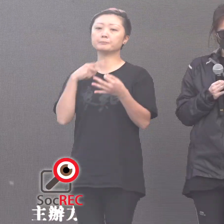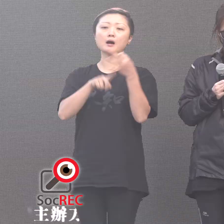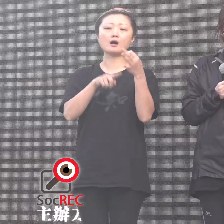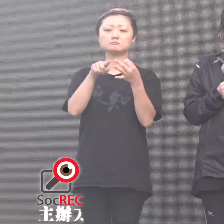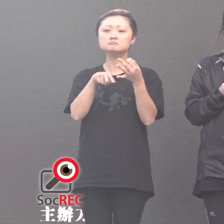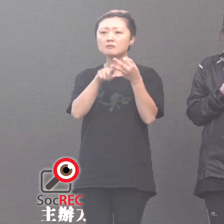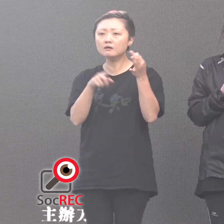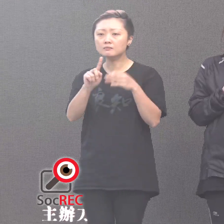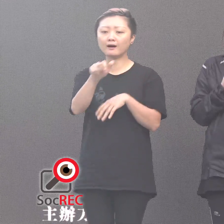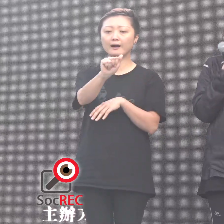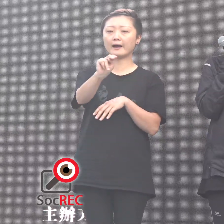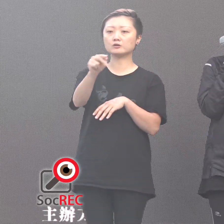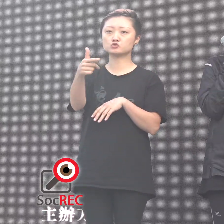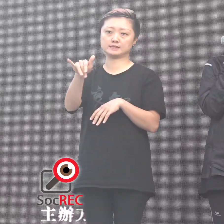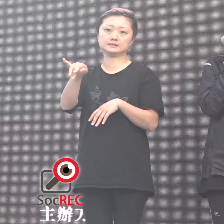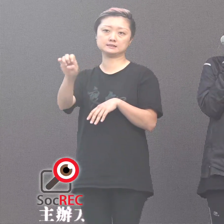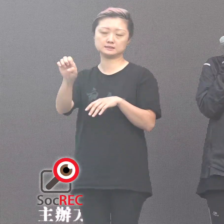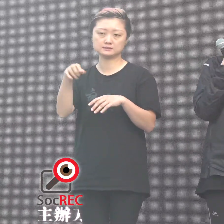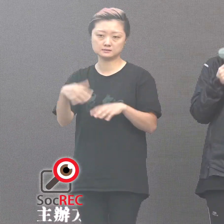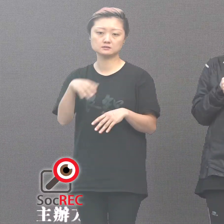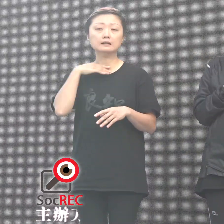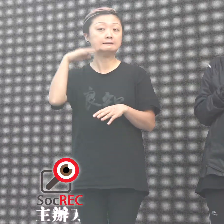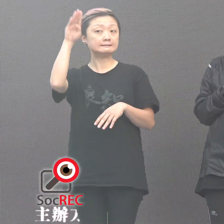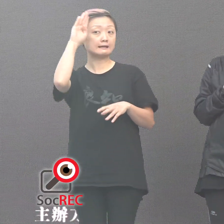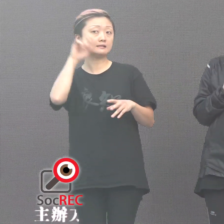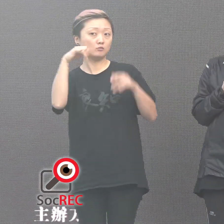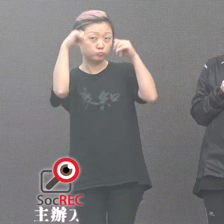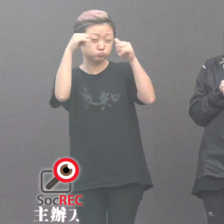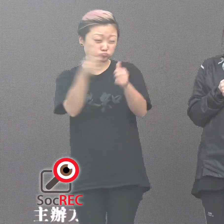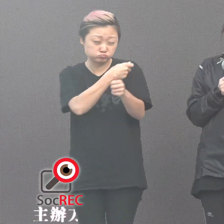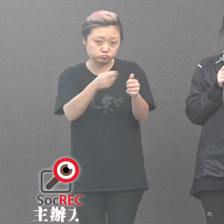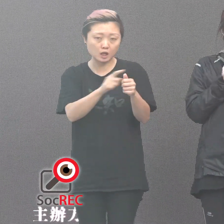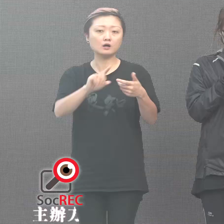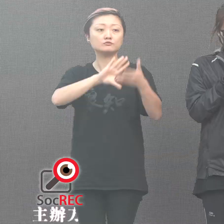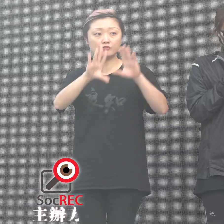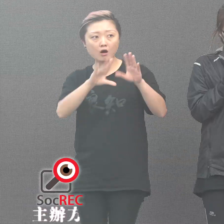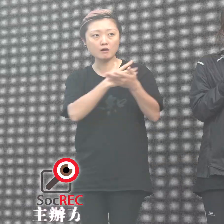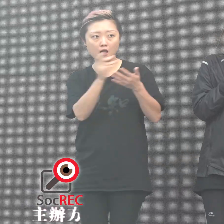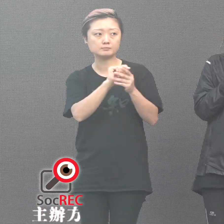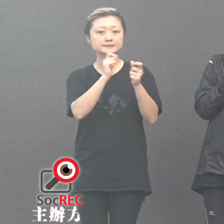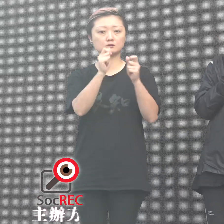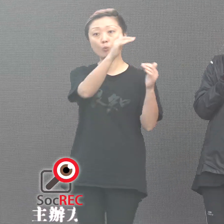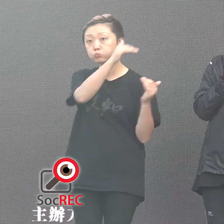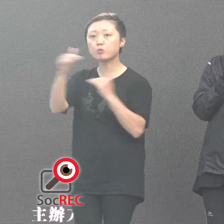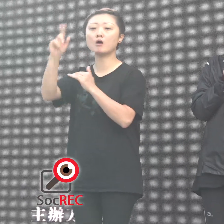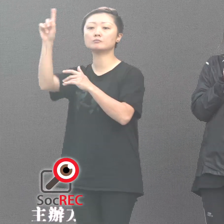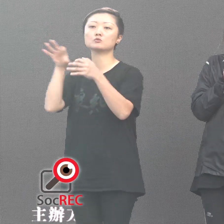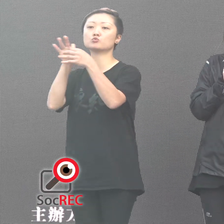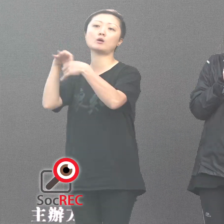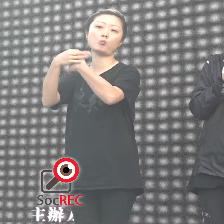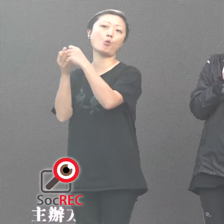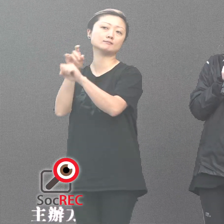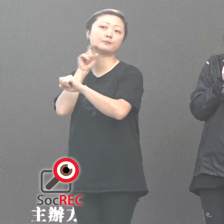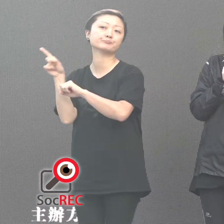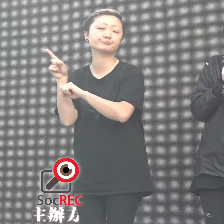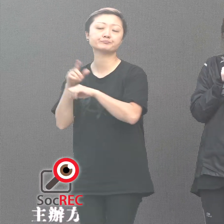察濫捕嘅情況咧呈上去聯合國嘅。我哋有請 Angie。 Now let's welcome